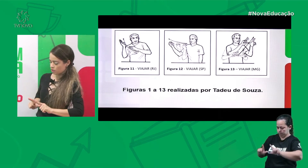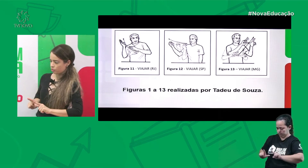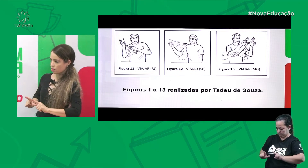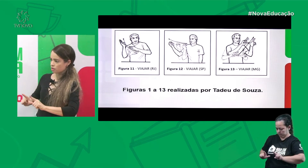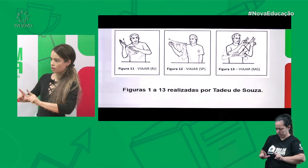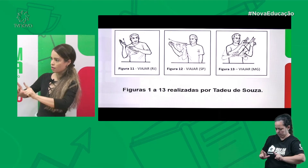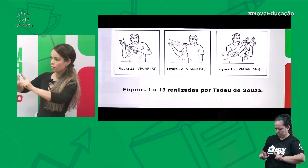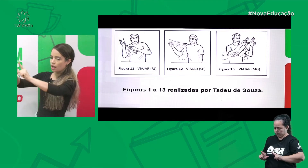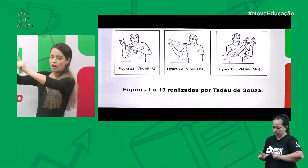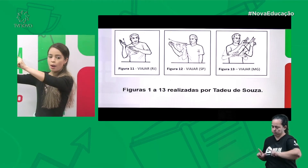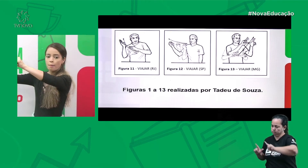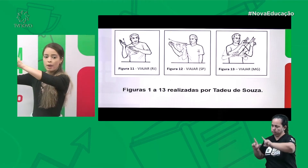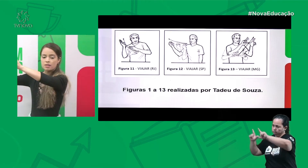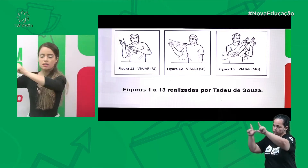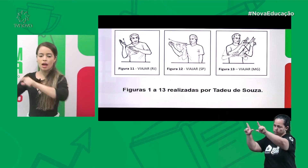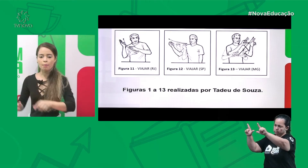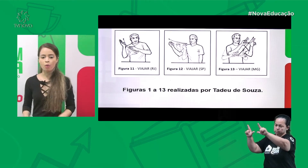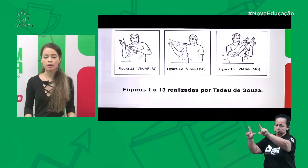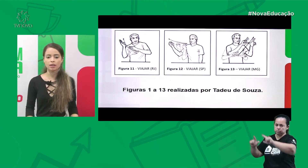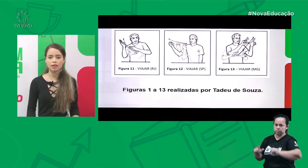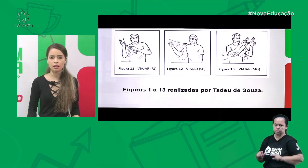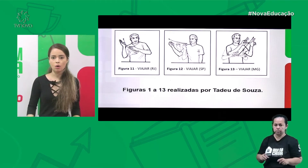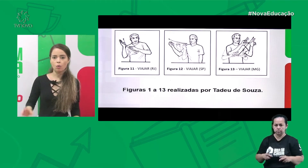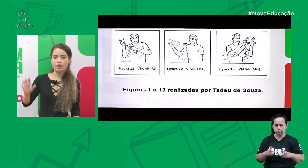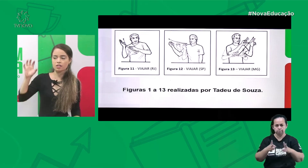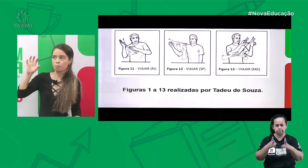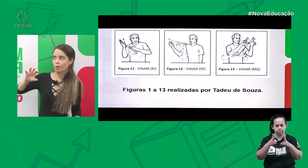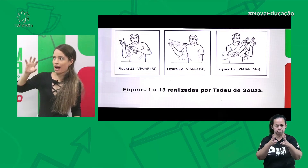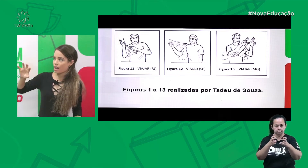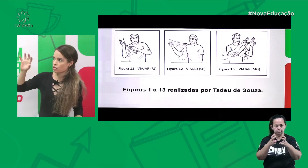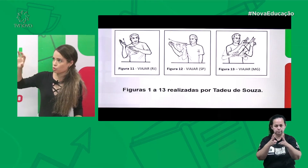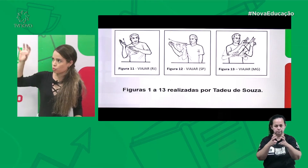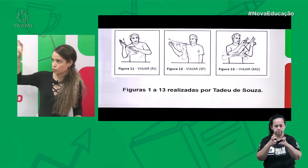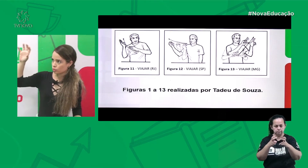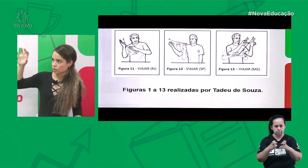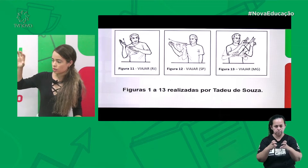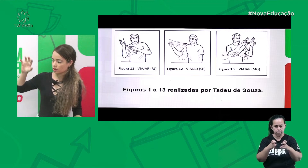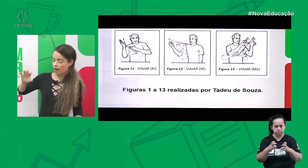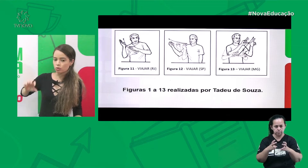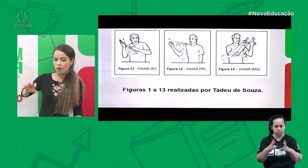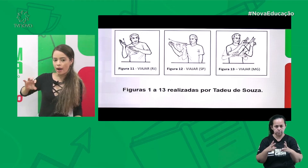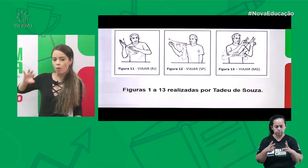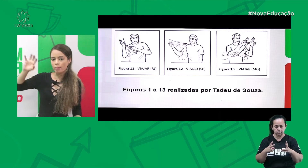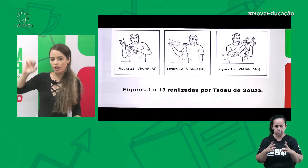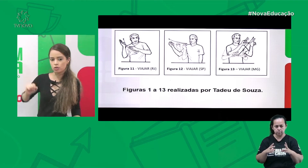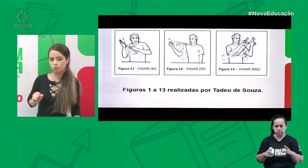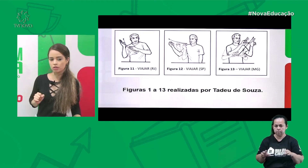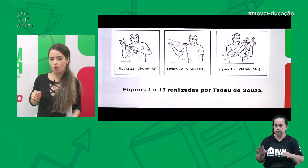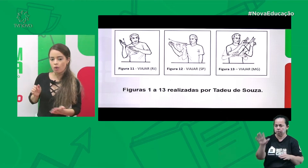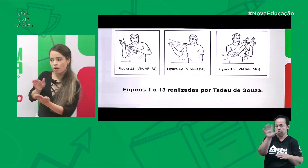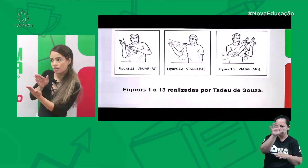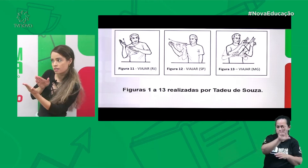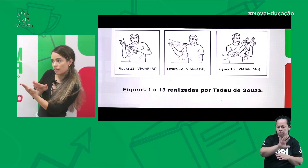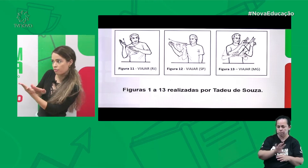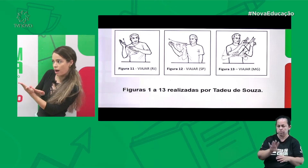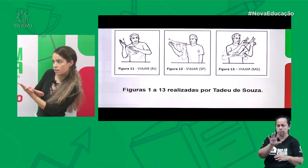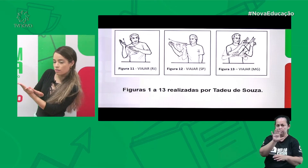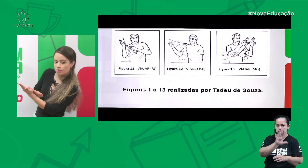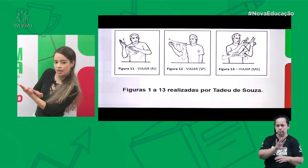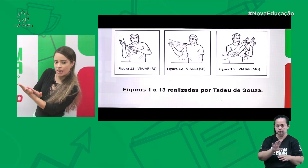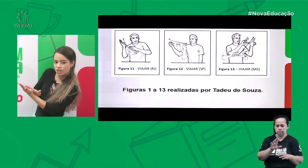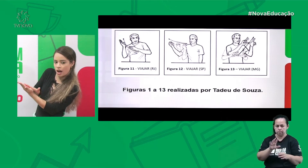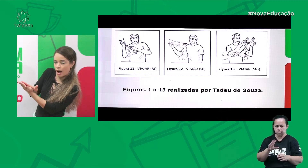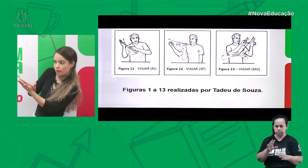é como se fosse viajar. Percebam que o espaço, certo? É o mesmo. Então, se ele